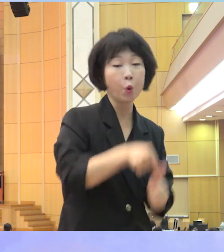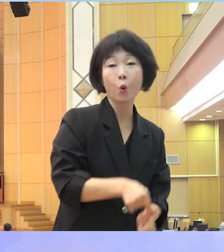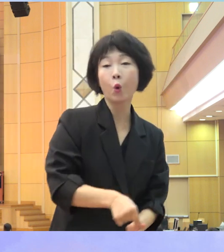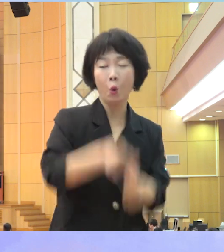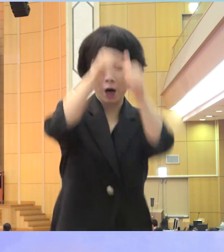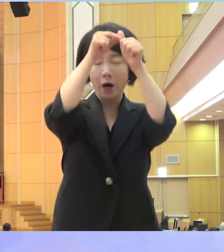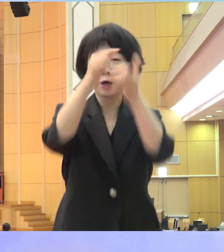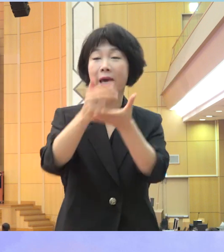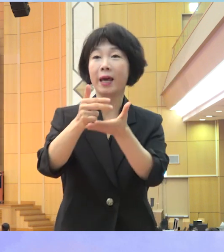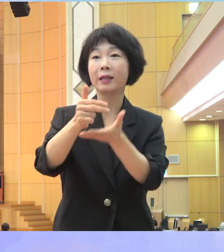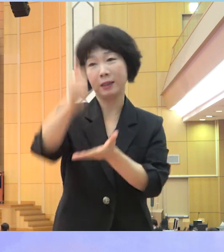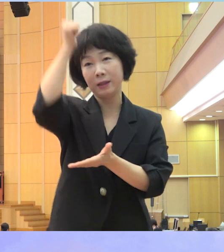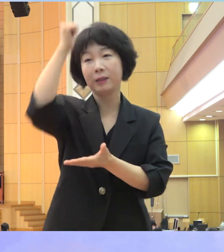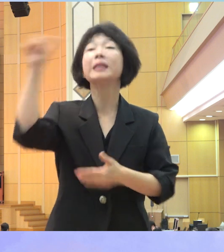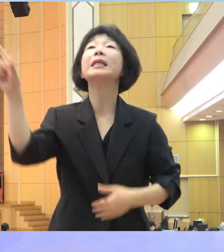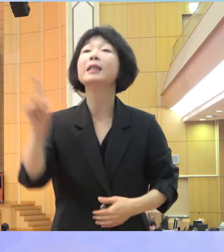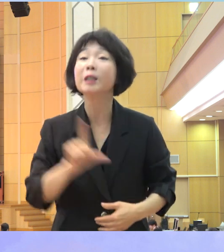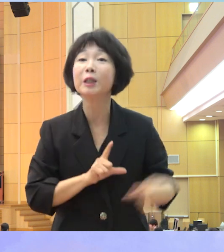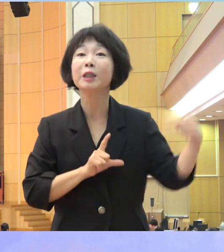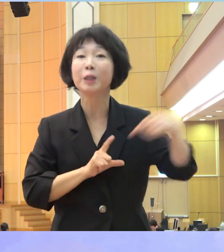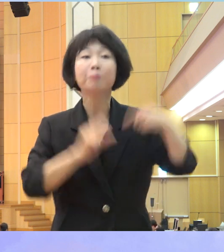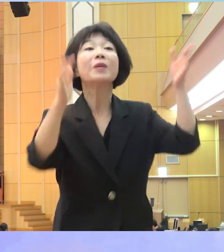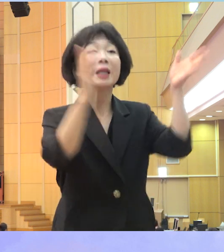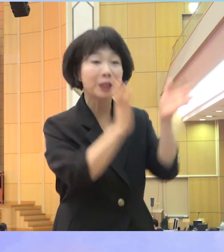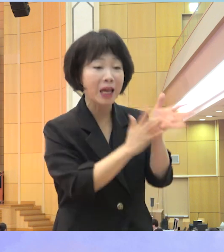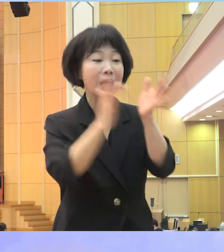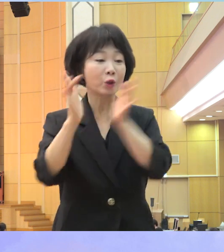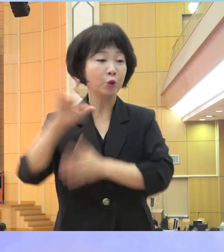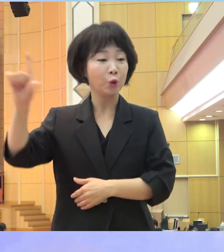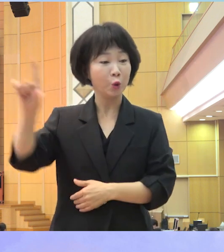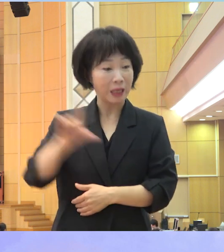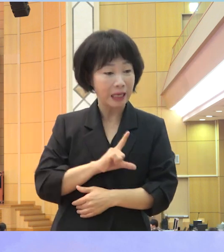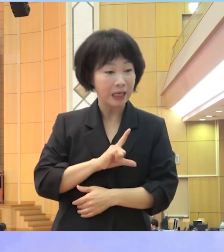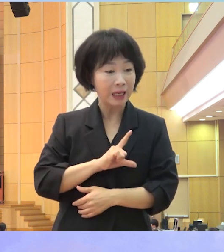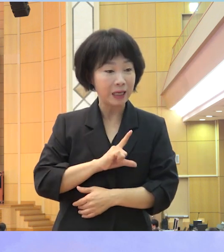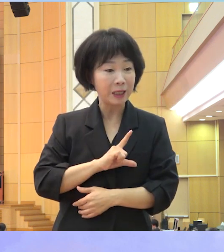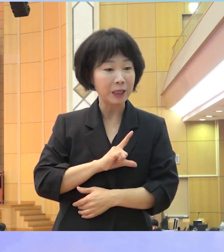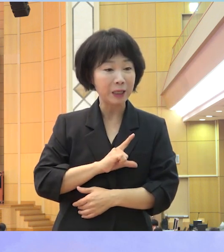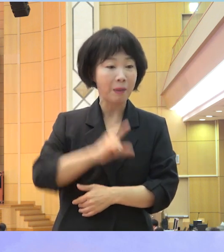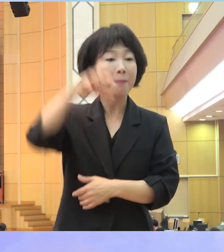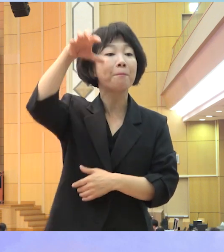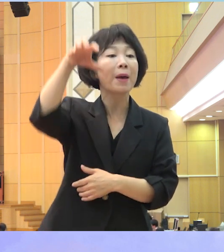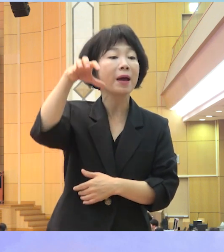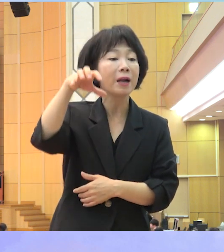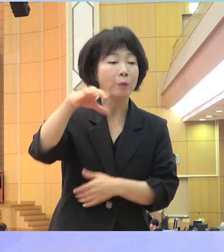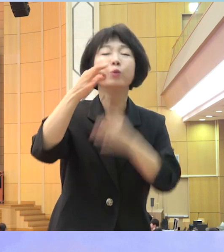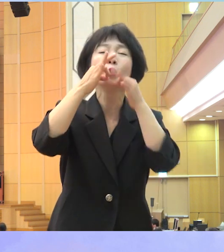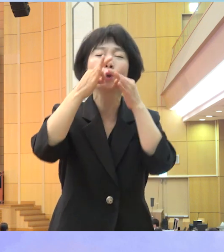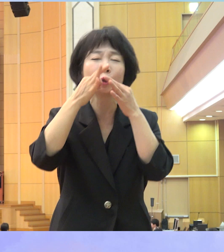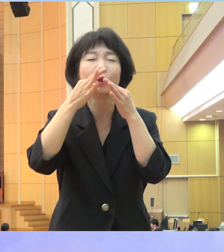높이세 구원의 그 이름 예수 이름을